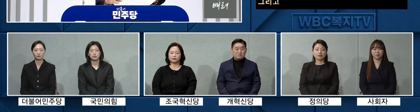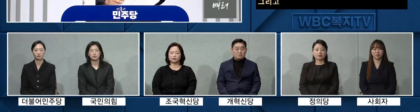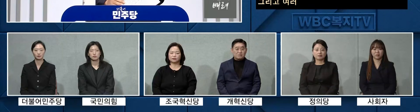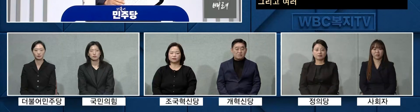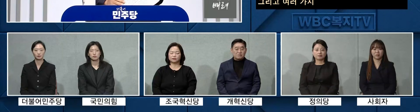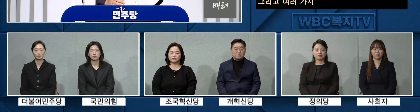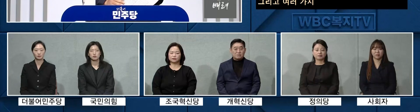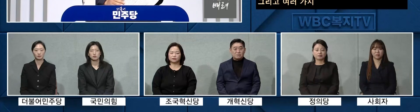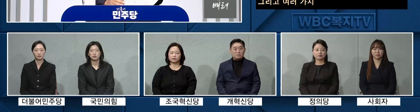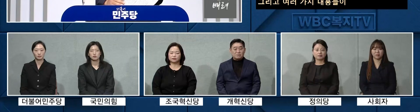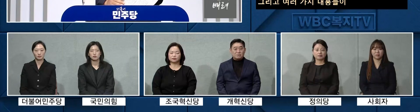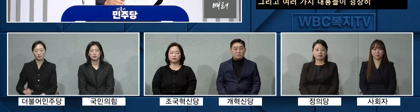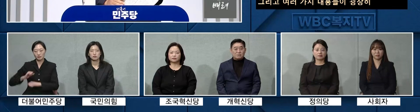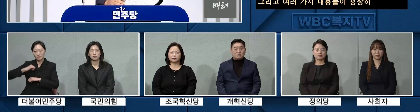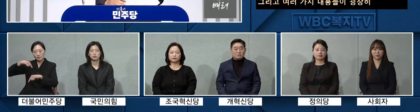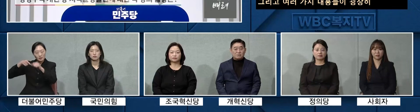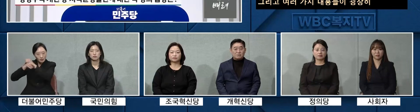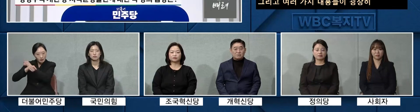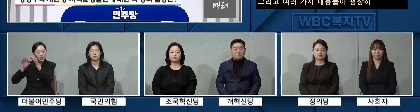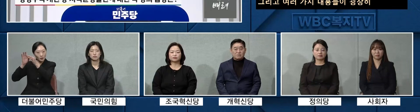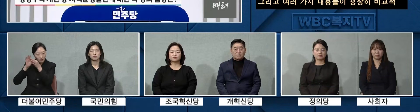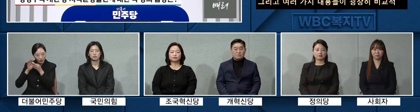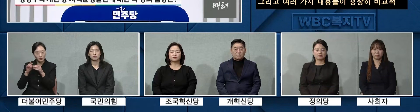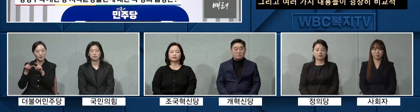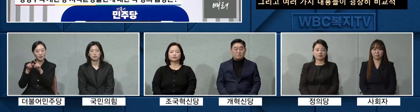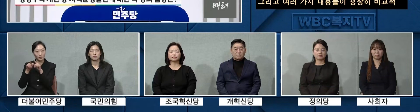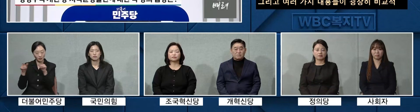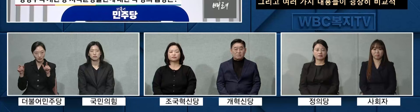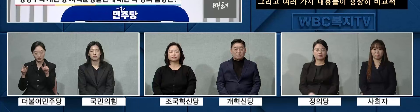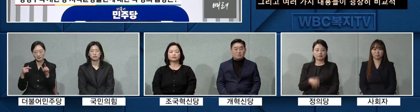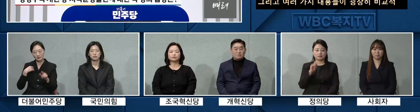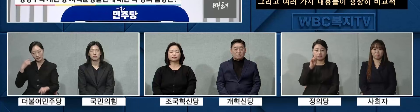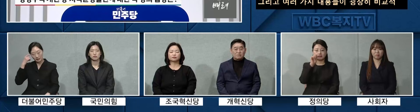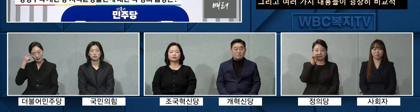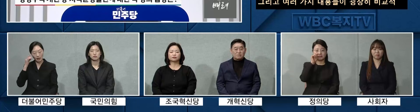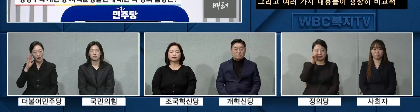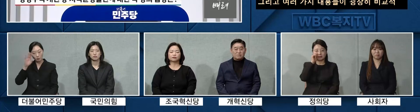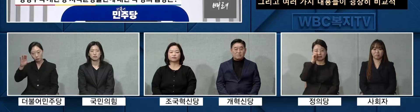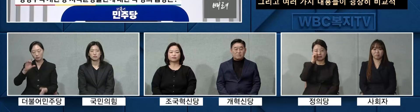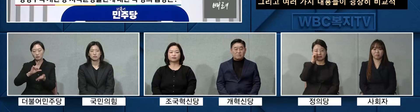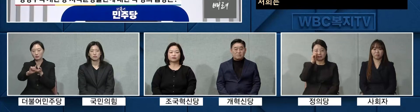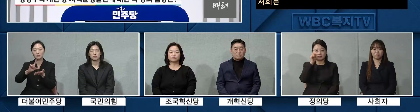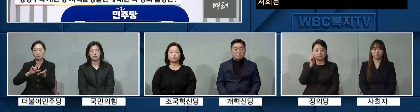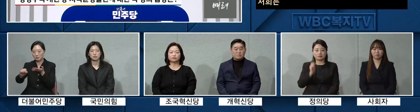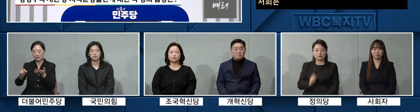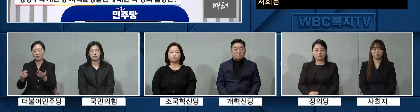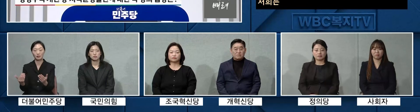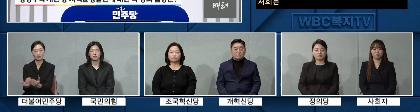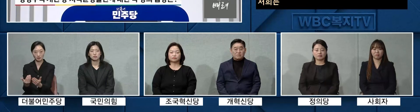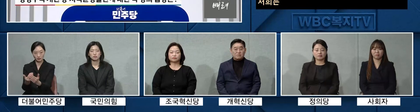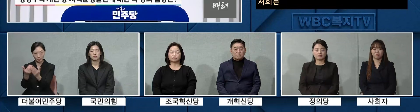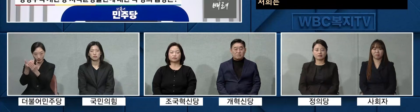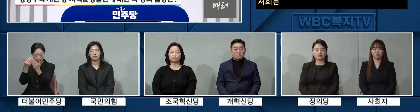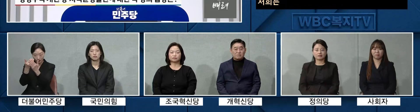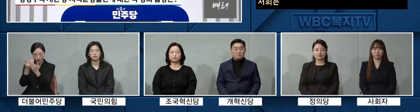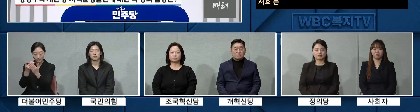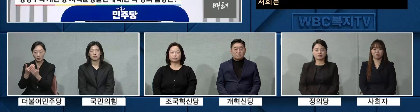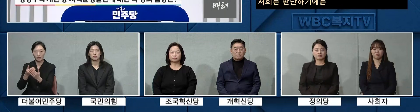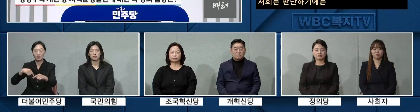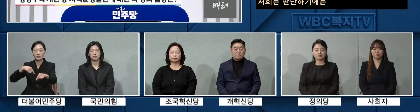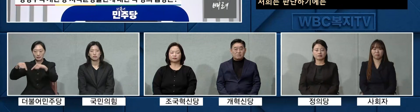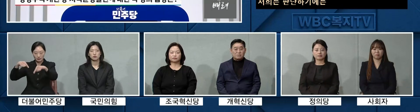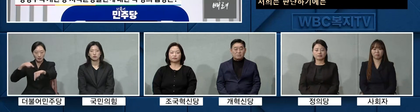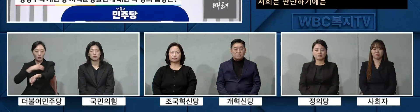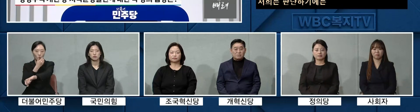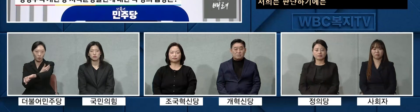비교적 저희들은 판단하기에는 지방 성장이라든지 지방 주도 성장, 지방 분권과